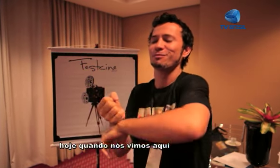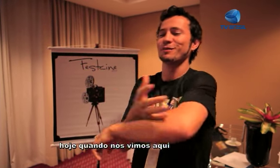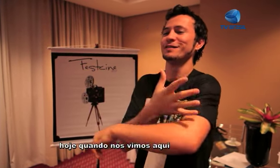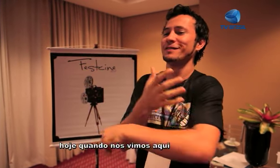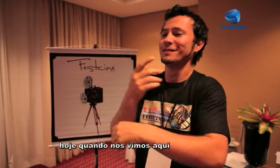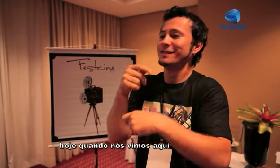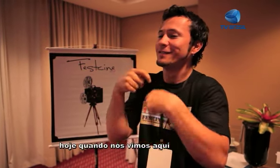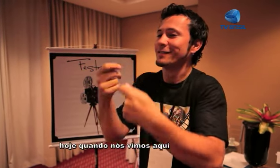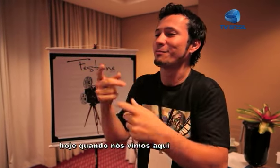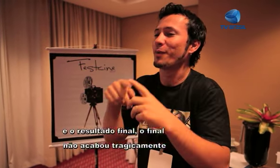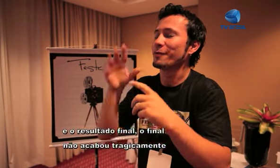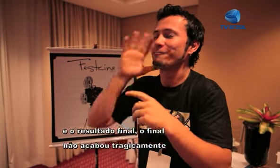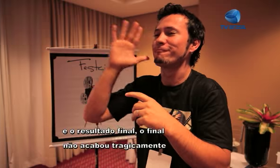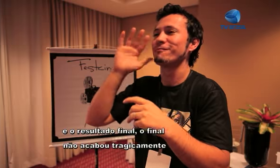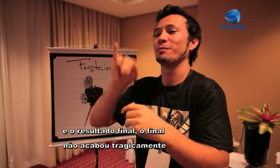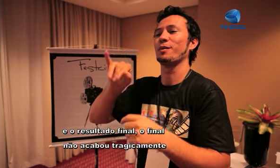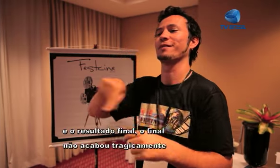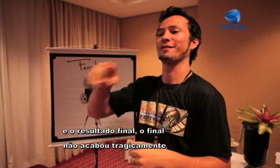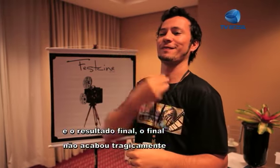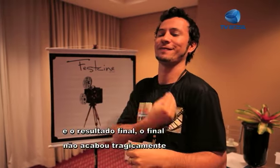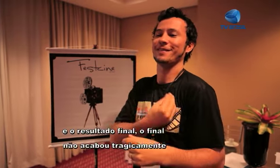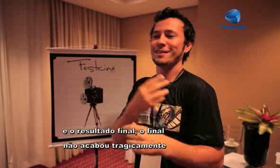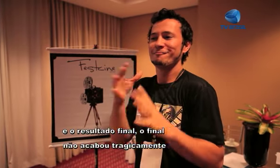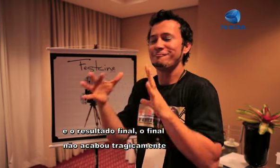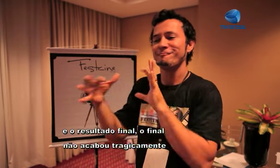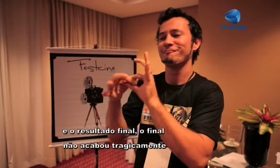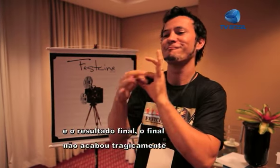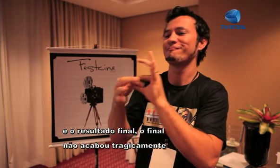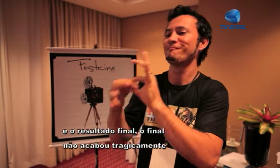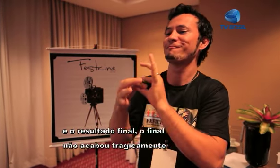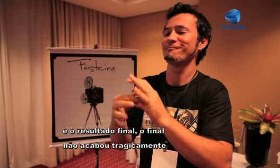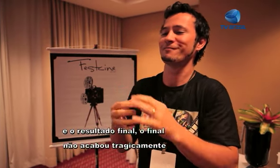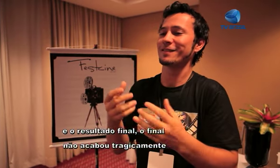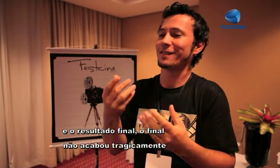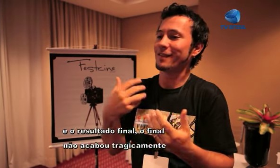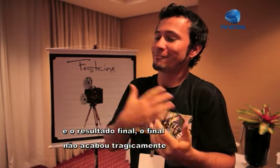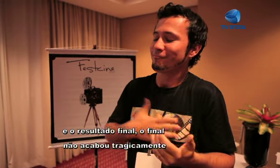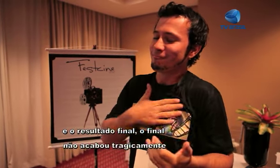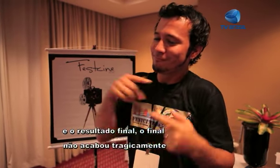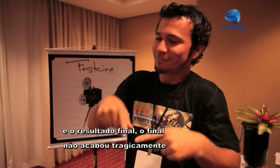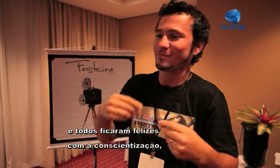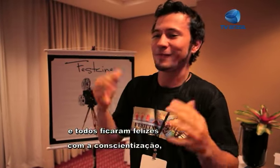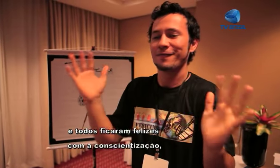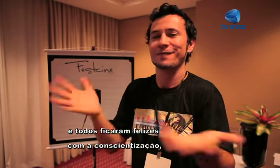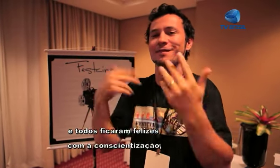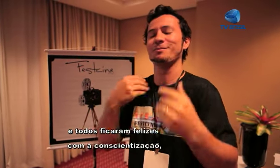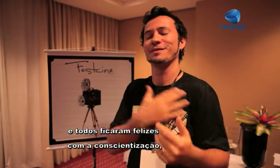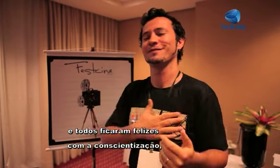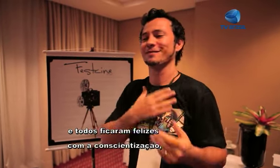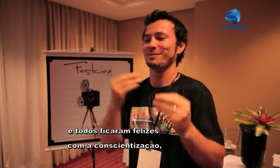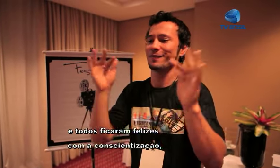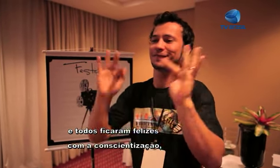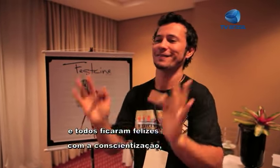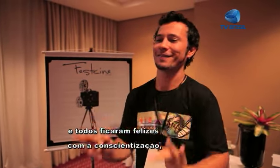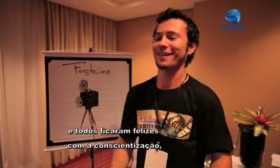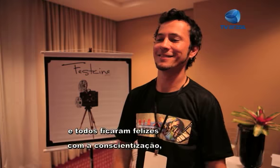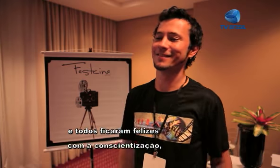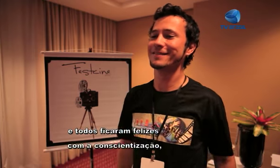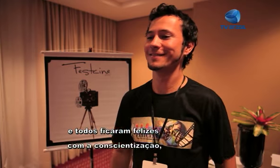vimos aqui o resultado final, de que o final não acabou tragicamente e todos ficaram felizes com a conscientização, foi